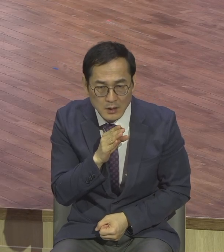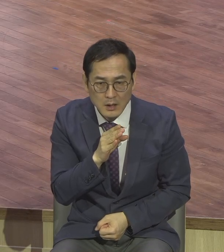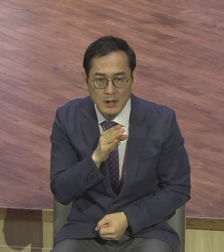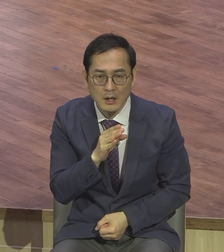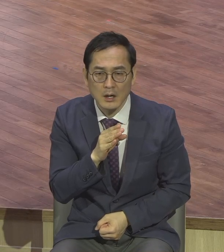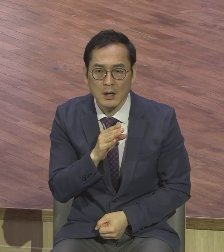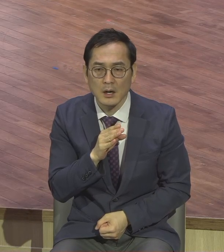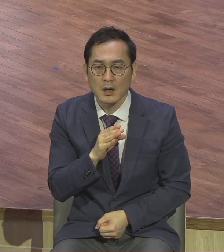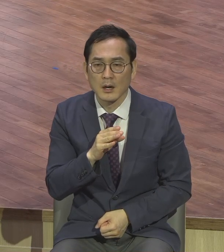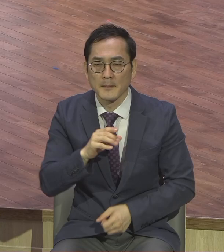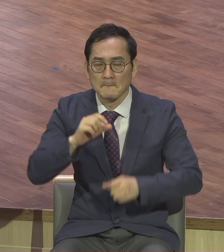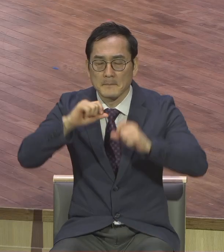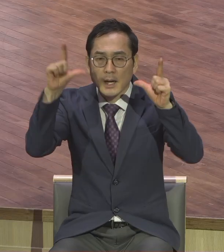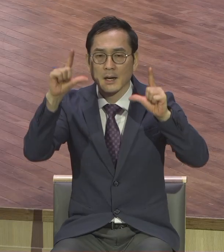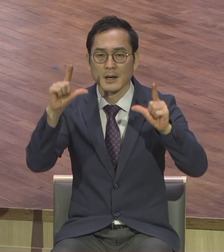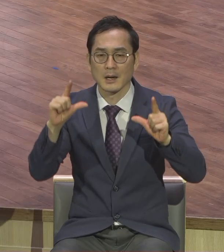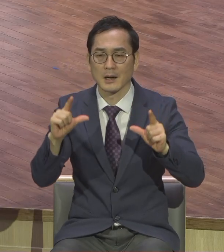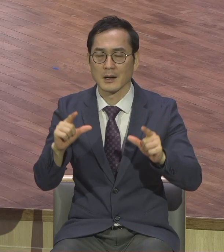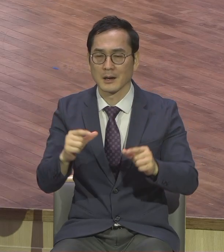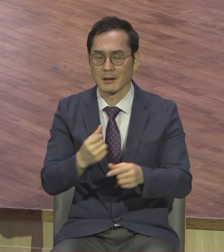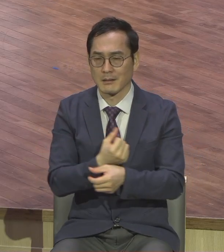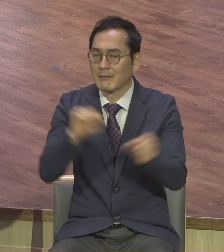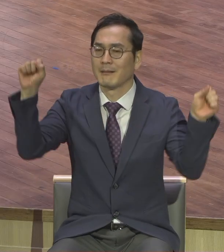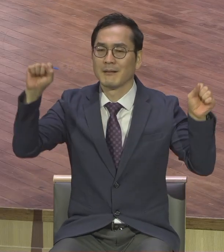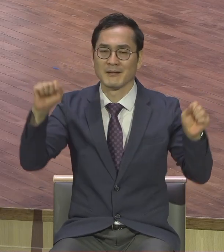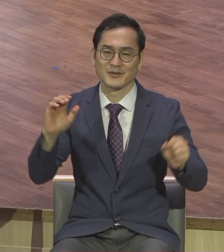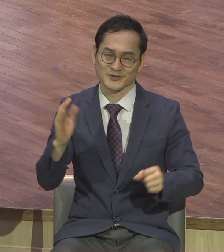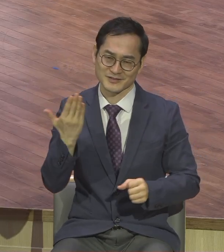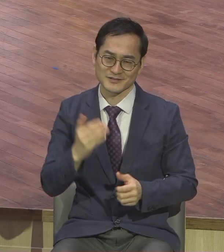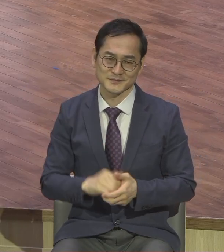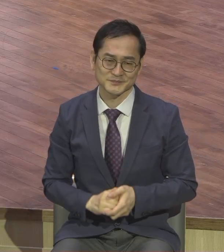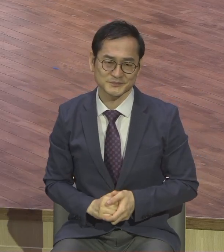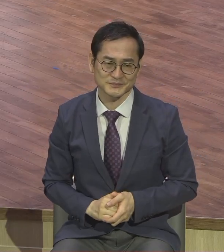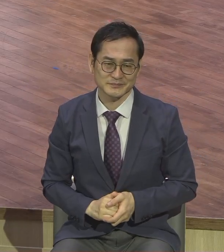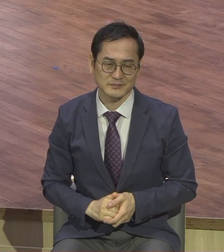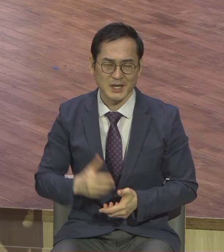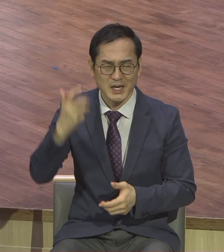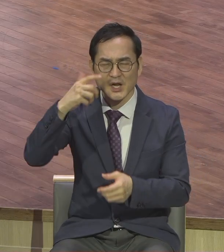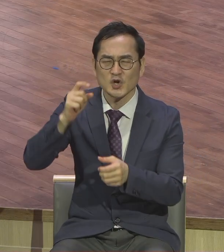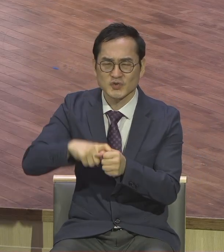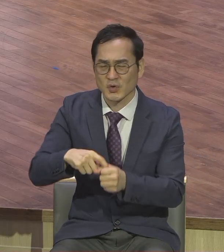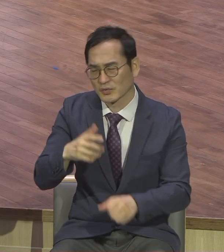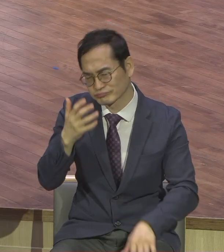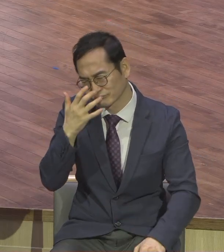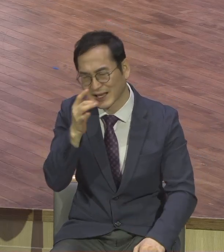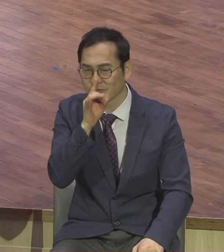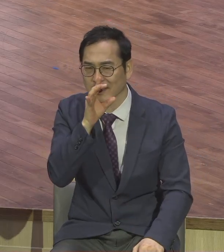우리가 영적으로 무감각해져서는 안 됩니다. 시간이 흐를수록